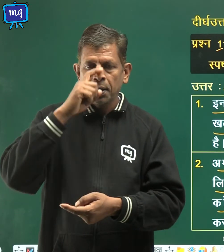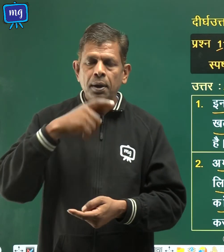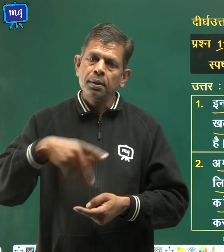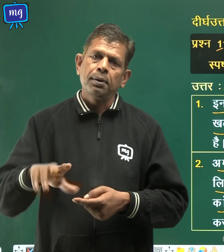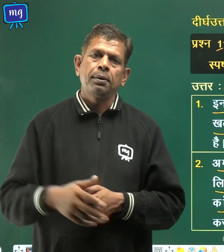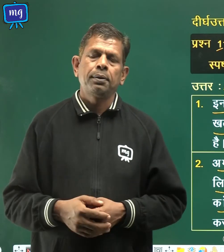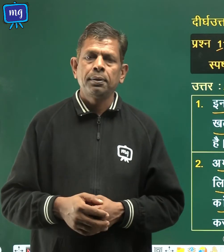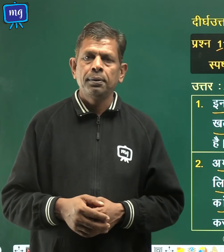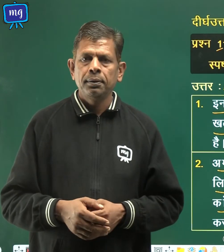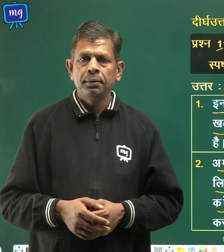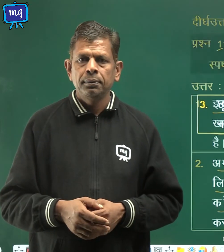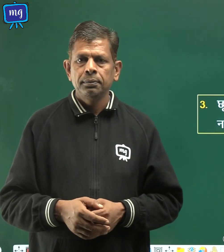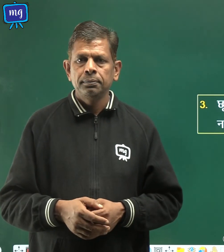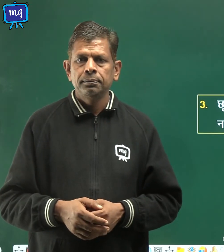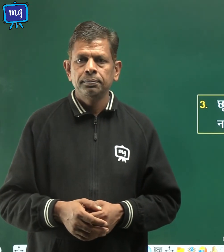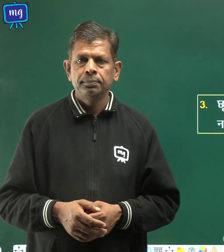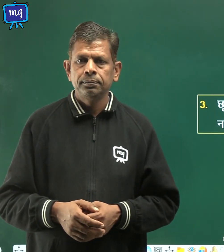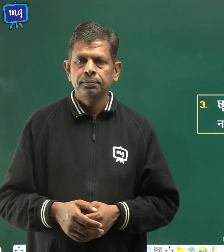हैं।